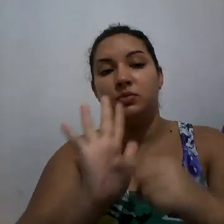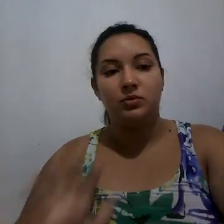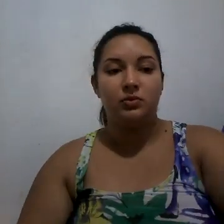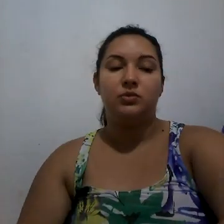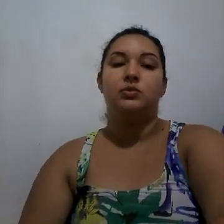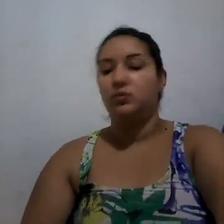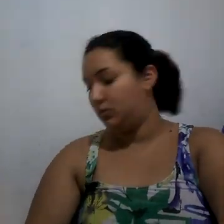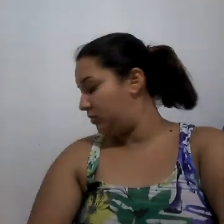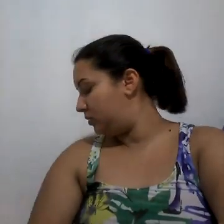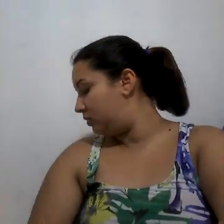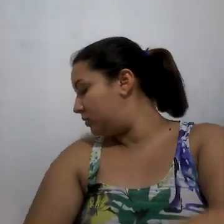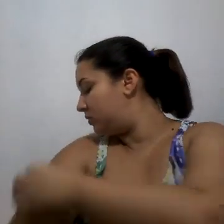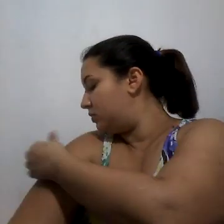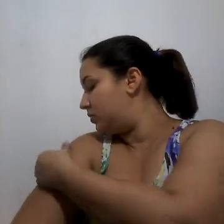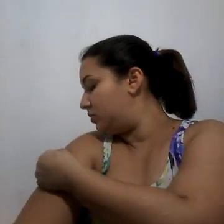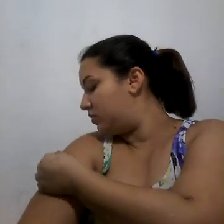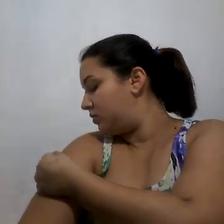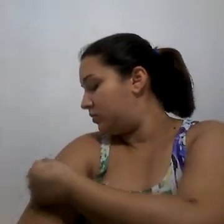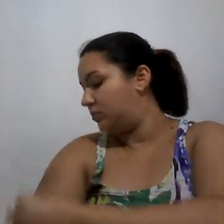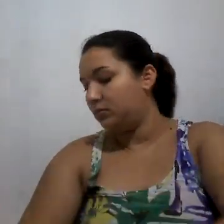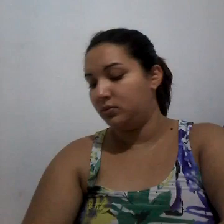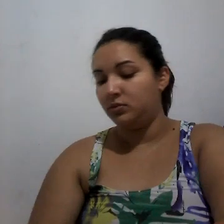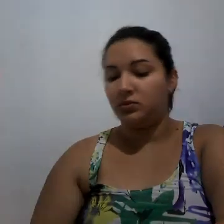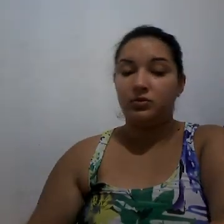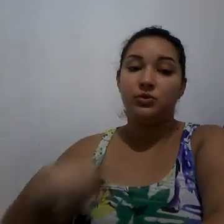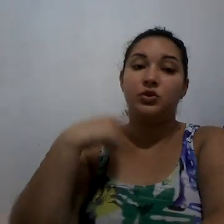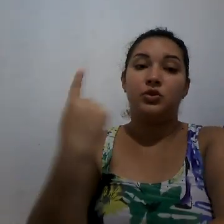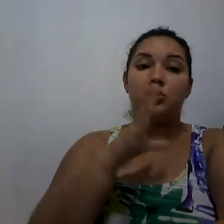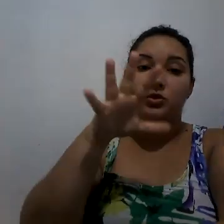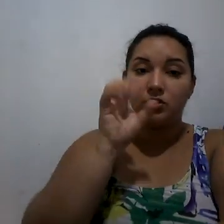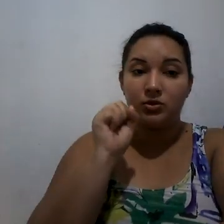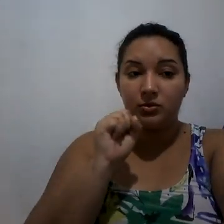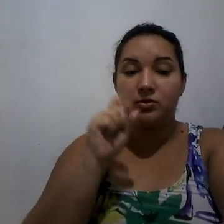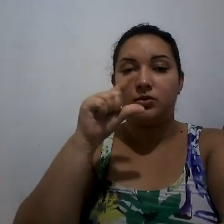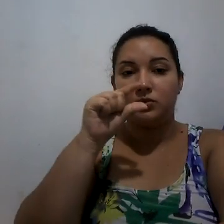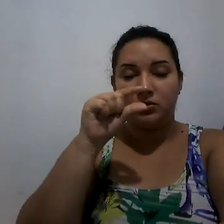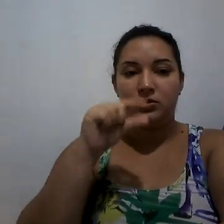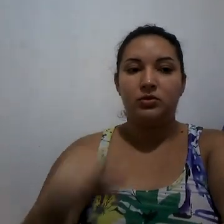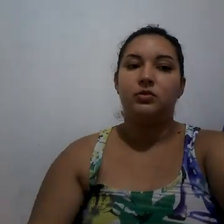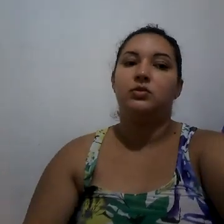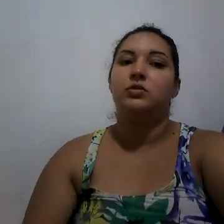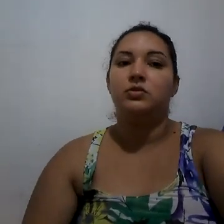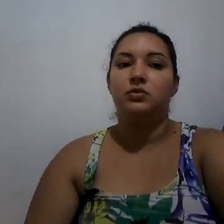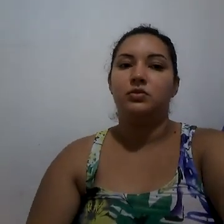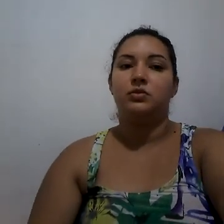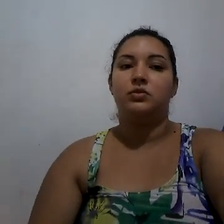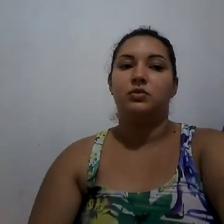amostra para fazer a análise. Então, nós pegamos lá um pedacinho e fizemos. Voltando lá de novo no